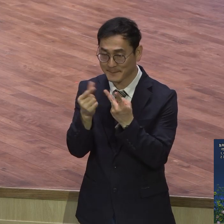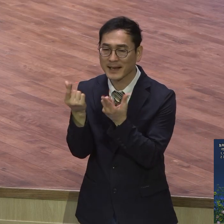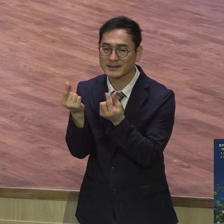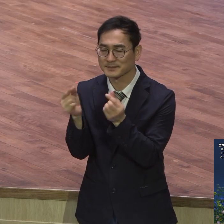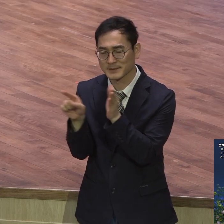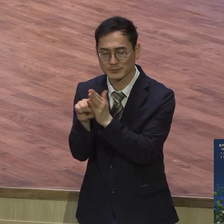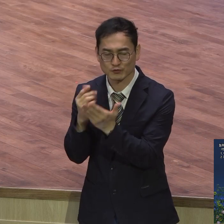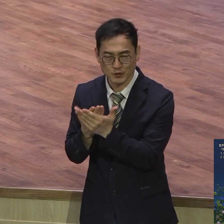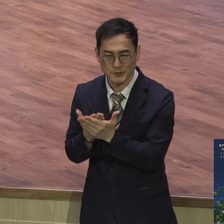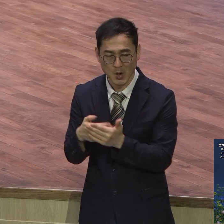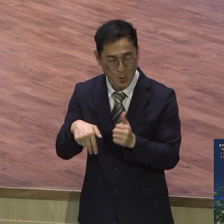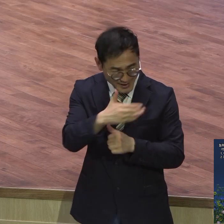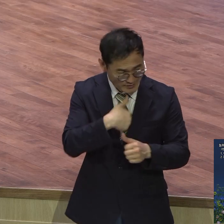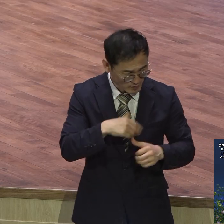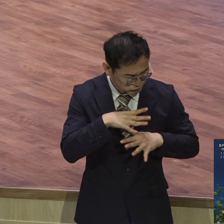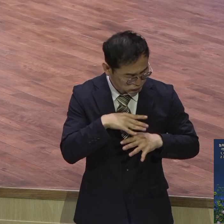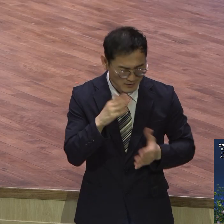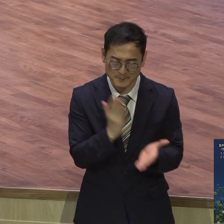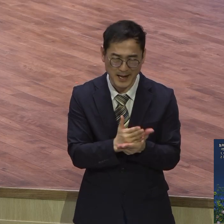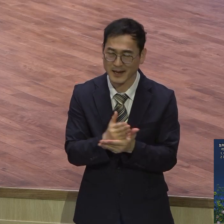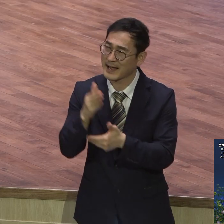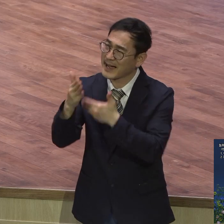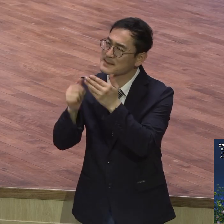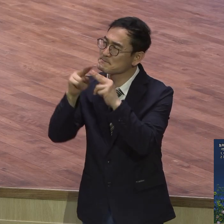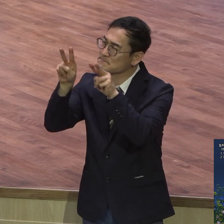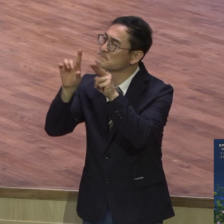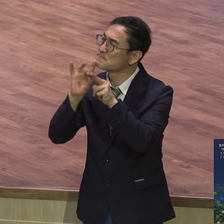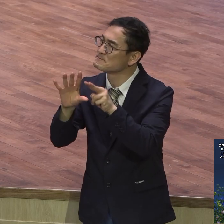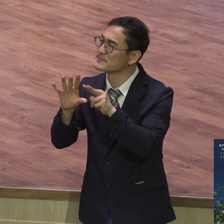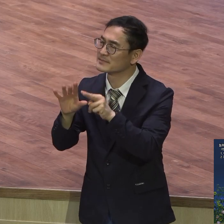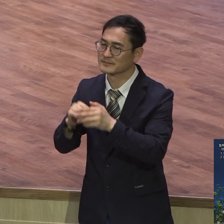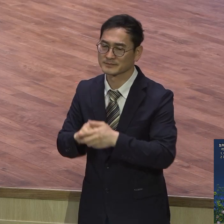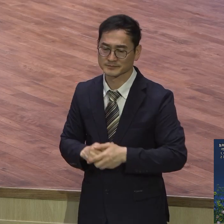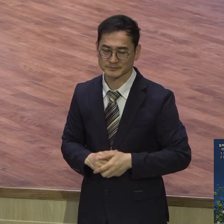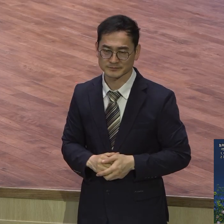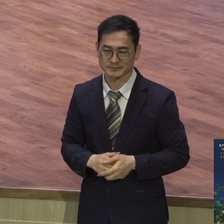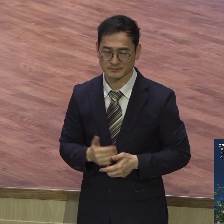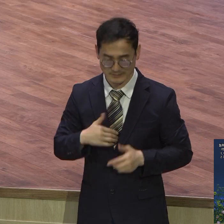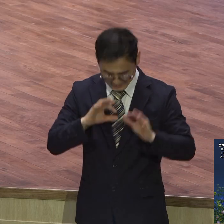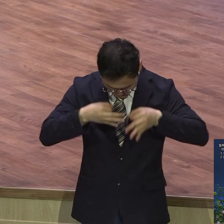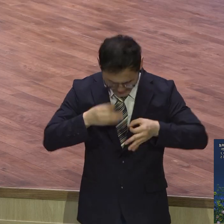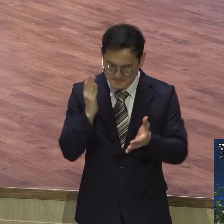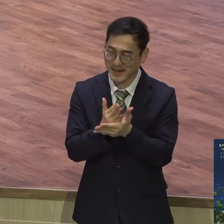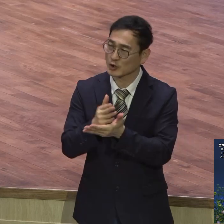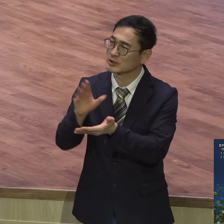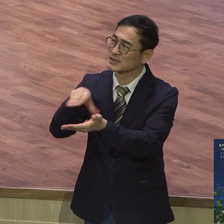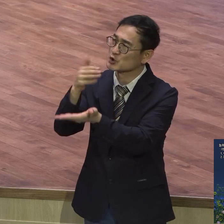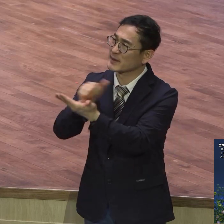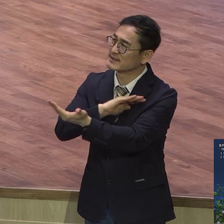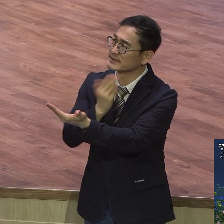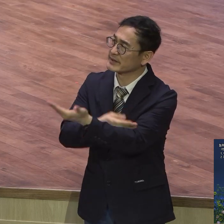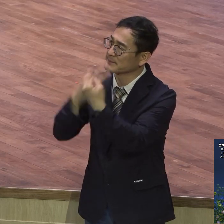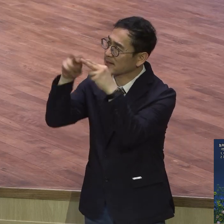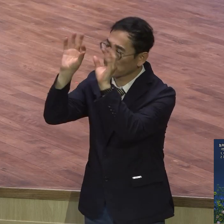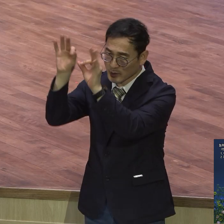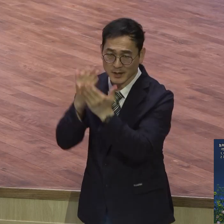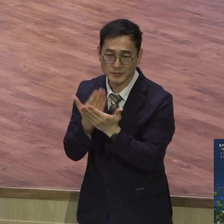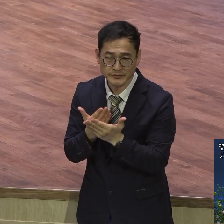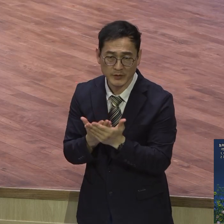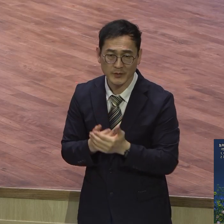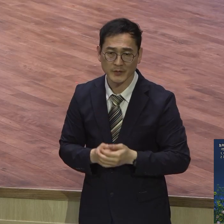환경 바라보지 말고 하나님 바라보게 하여 주옵사사 내 능력 바라보지 말고 그리스도 능력 바라보게 하여 주옵사사